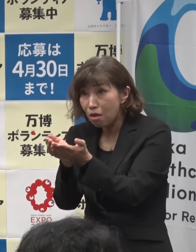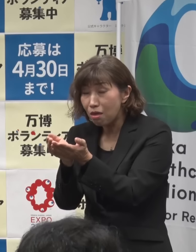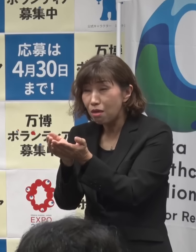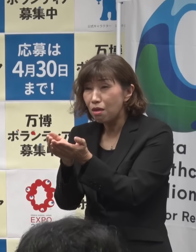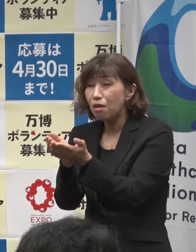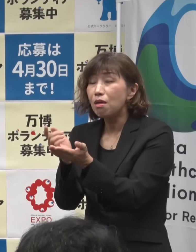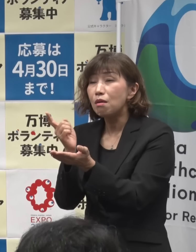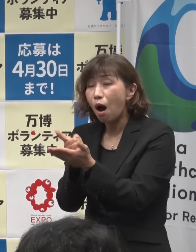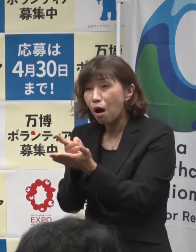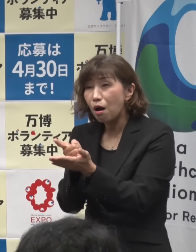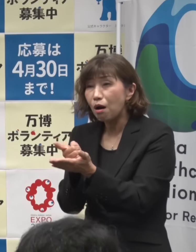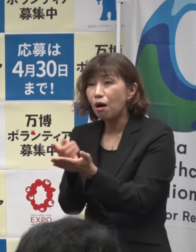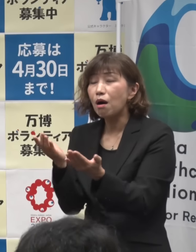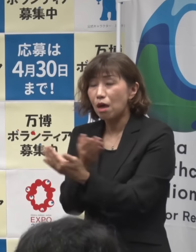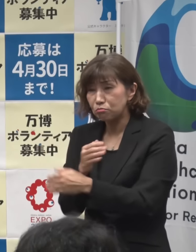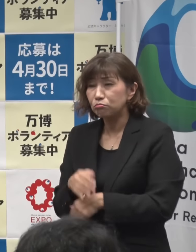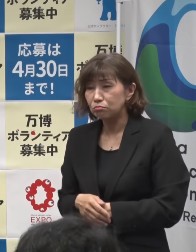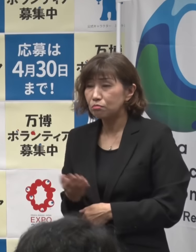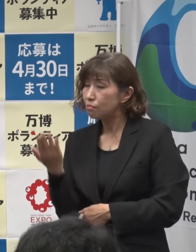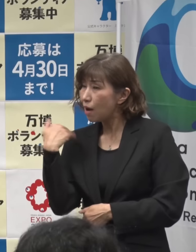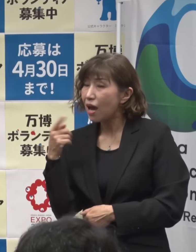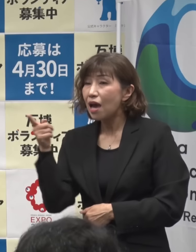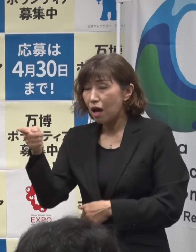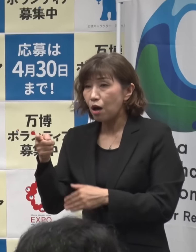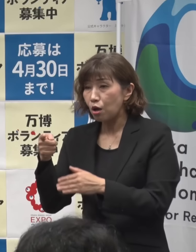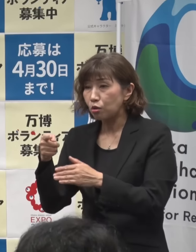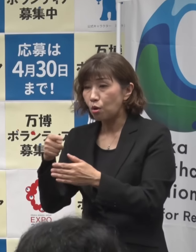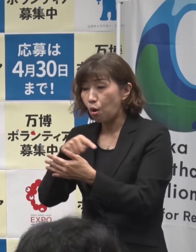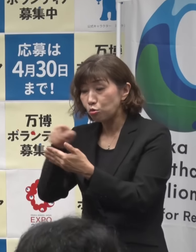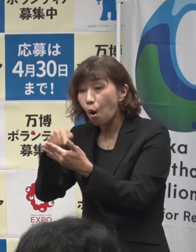登地震だったら隆起して船も使えなくなったりも